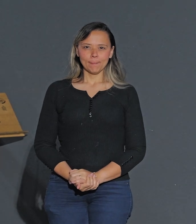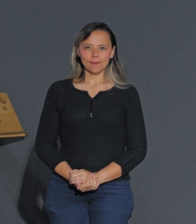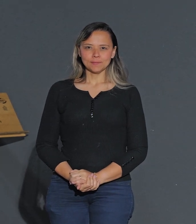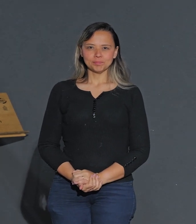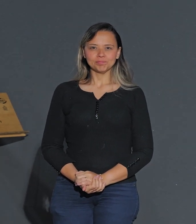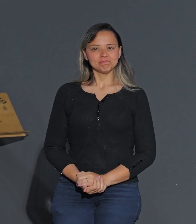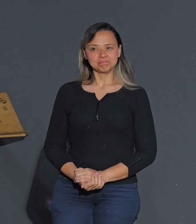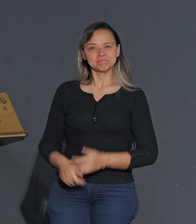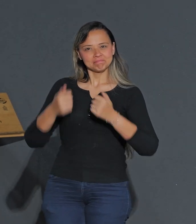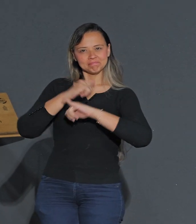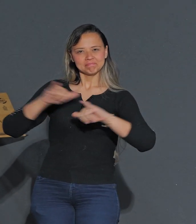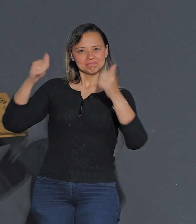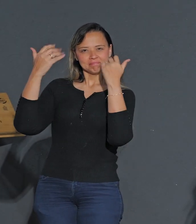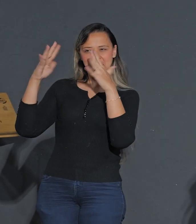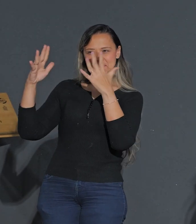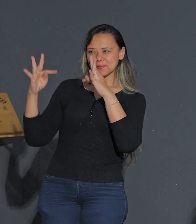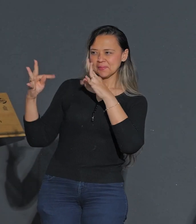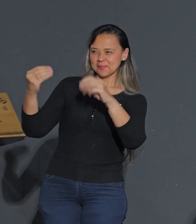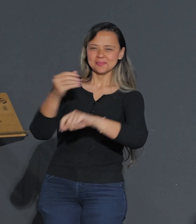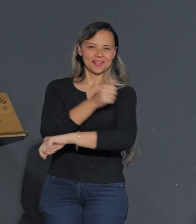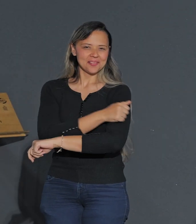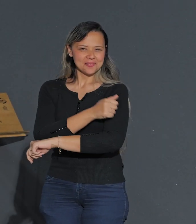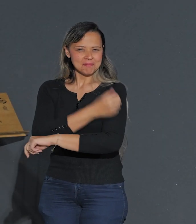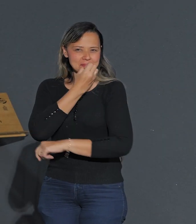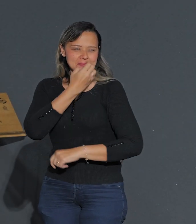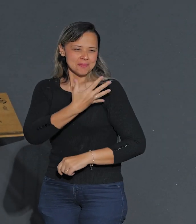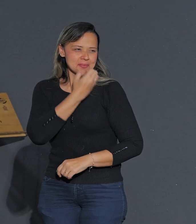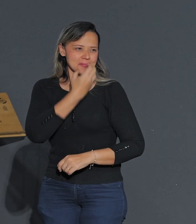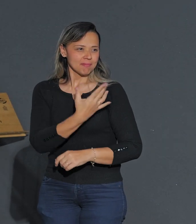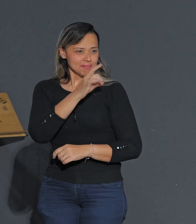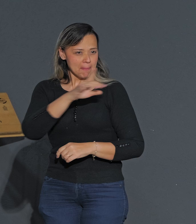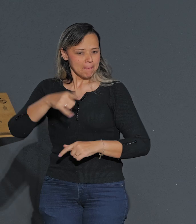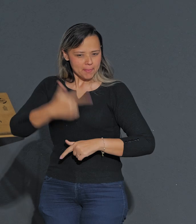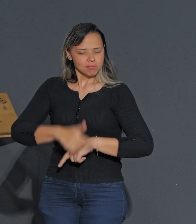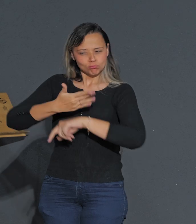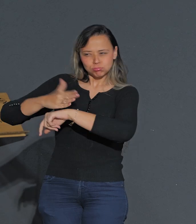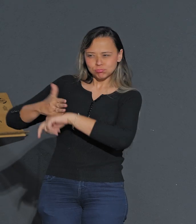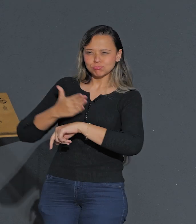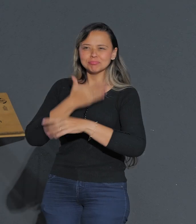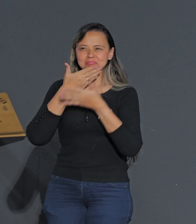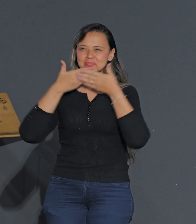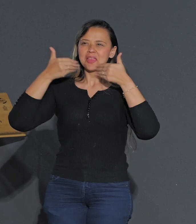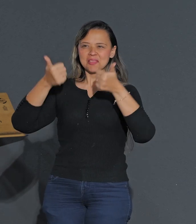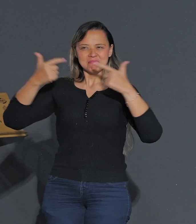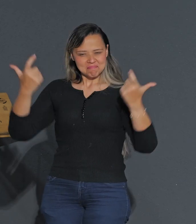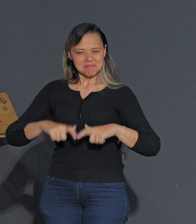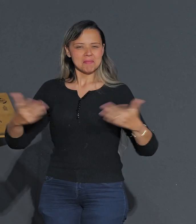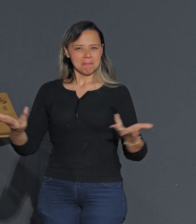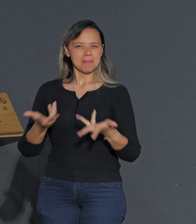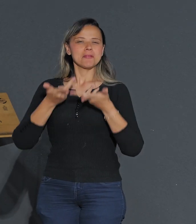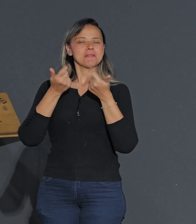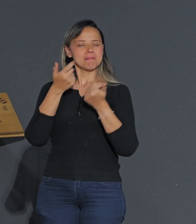Isso aí. Parabéns a todos os alunos. Muito bom. Cada vez melhor essas apresentações. Cada vez a gente se impressiona mais